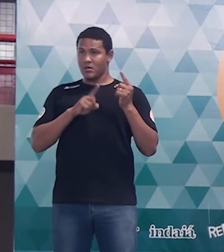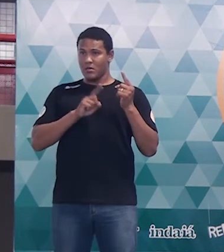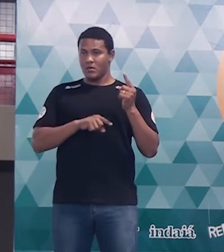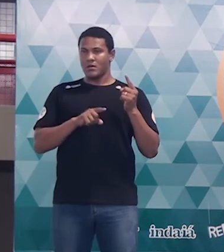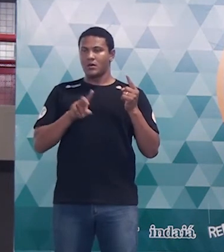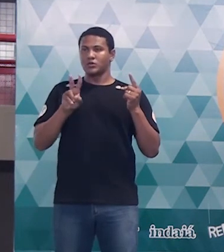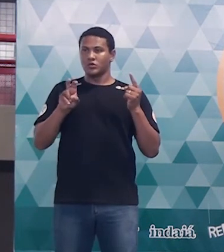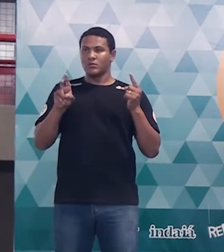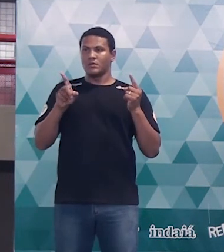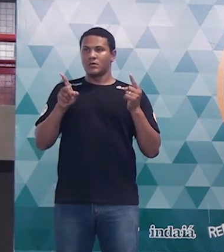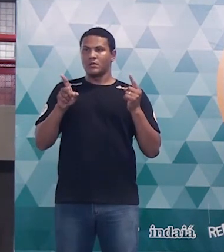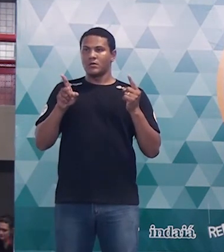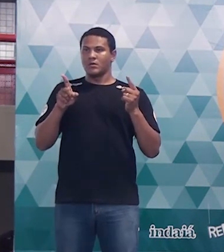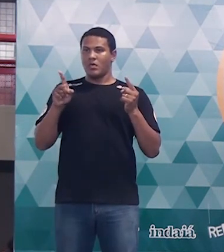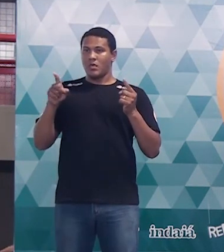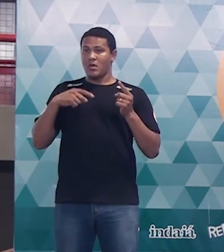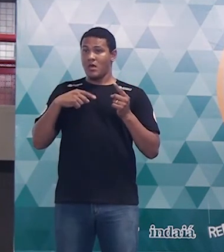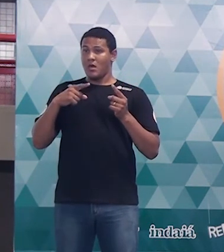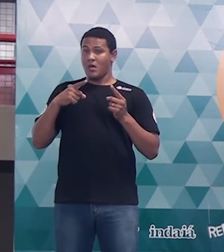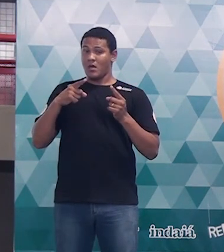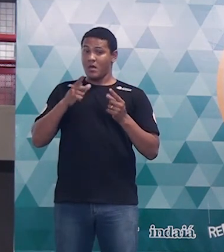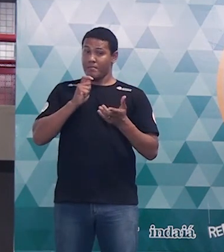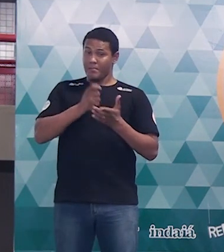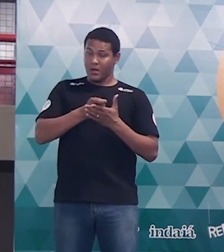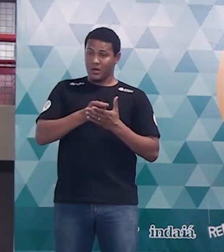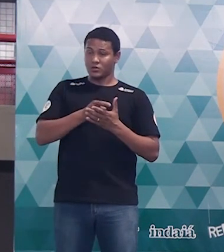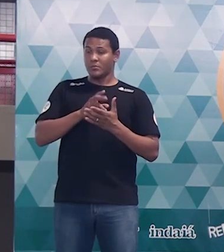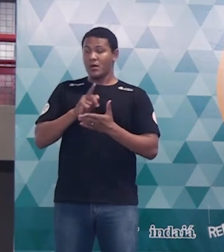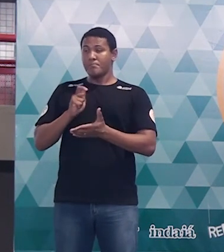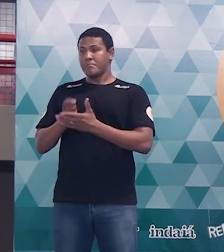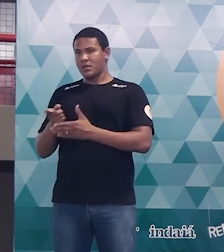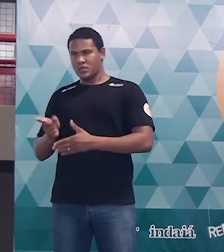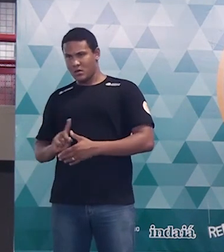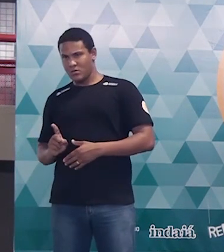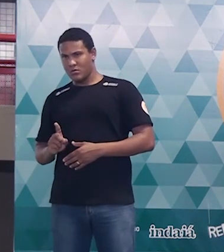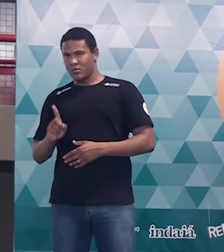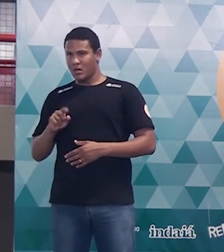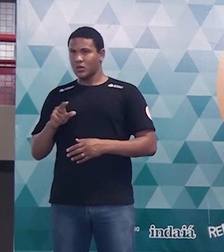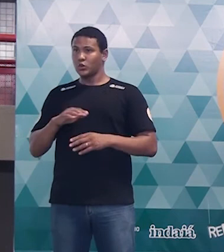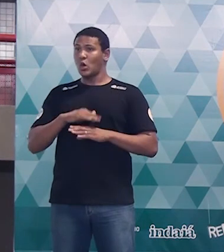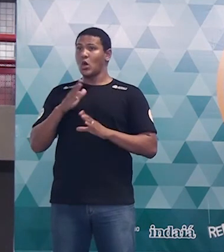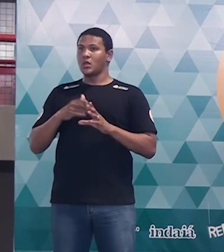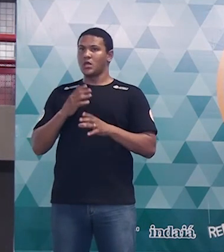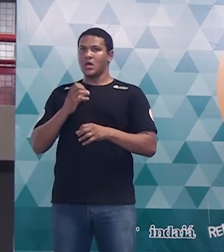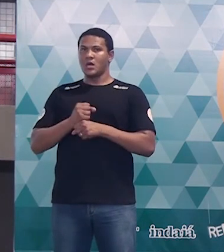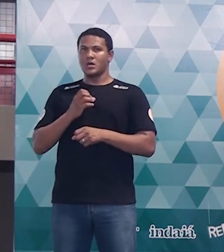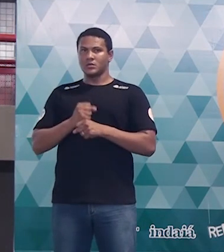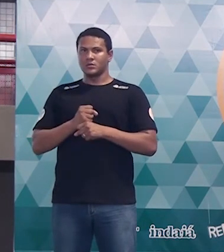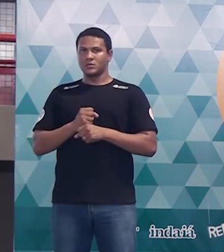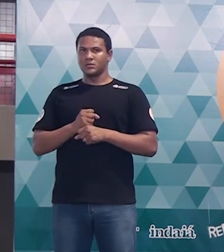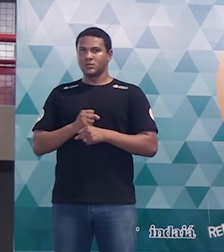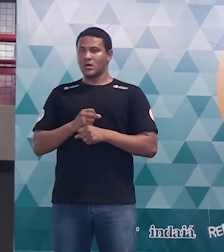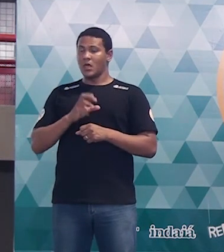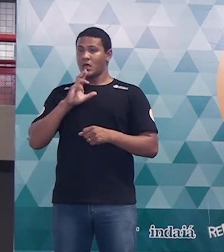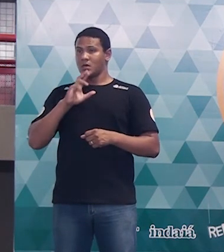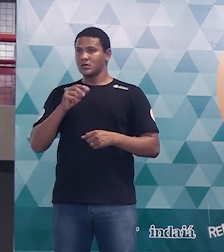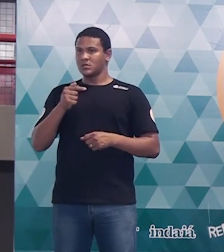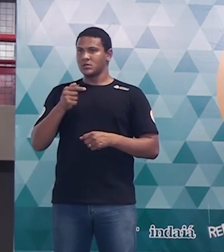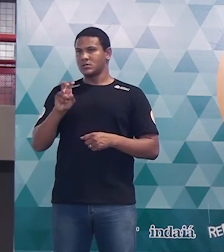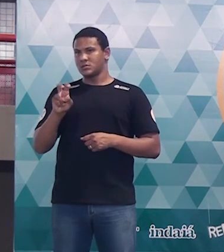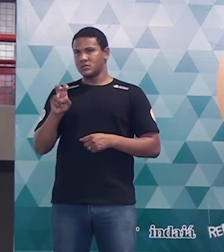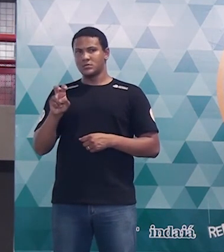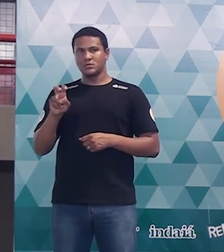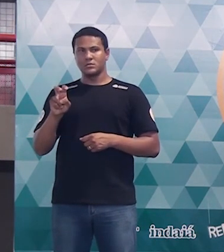não pagante sobre o pagante. Não é sobre o total, eu coloquei como se fosse o total, né? Eu botei